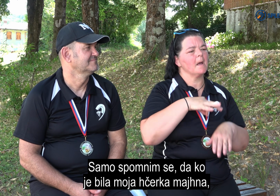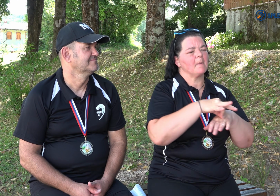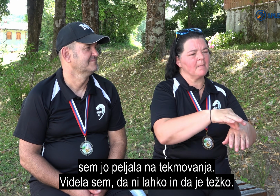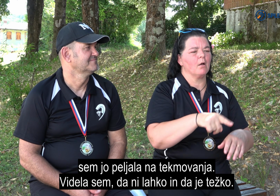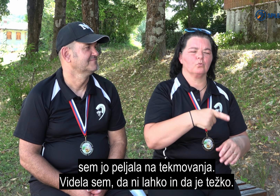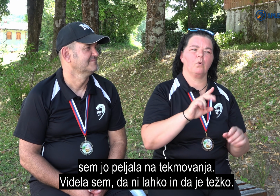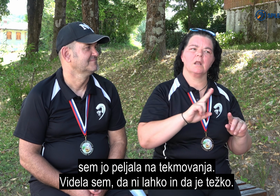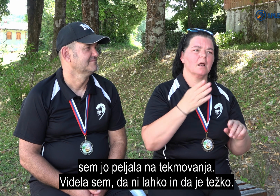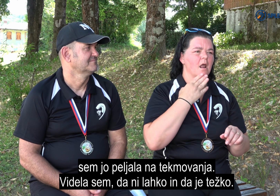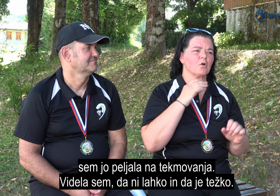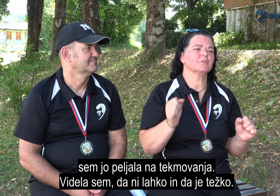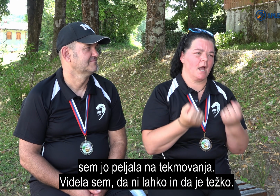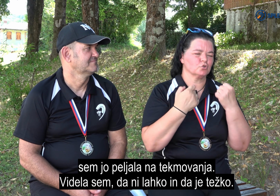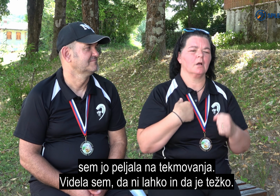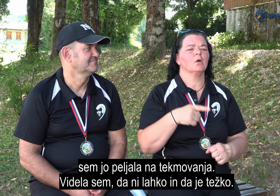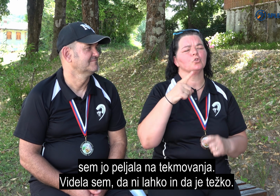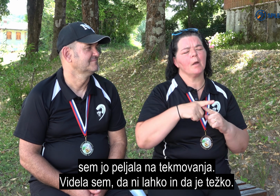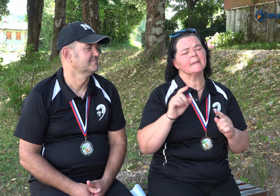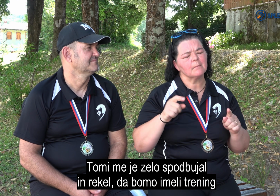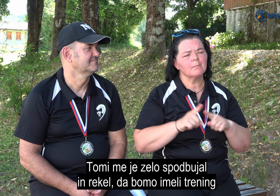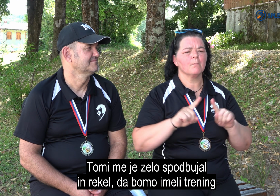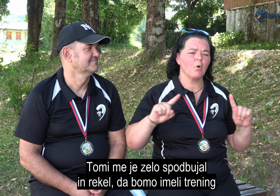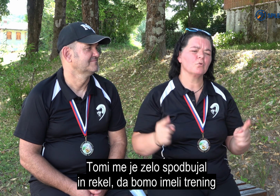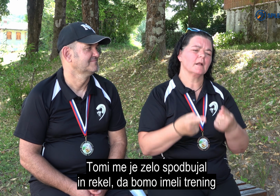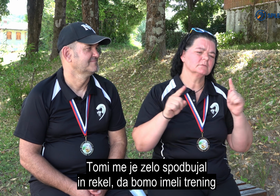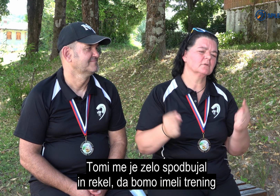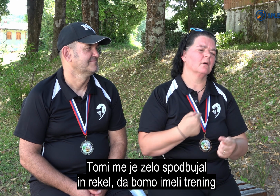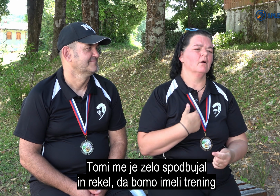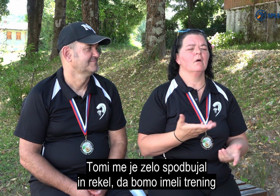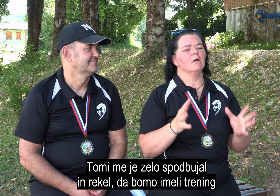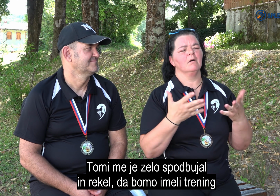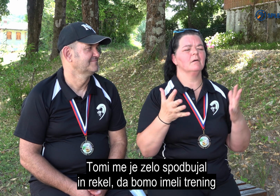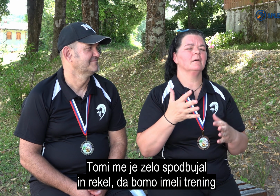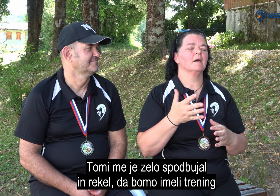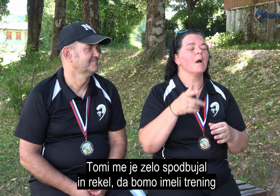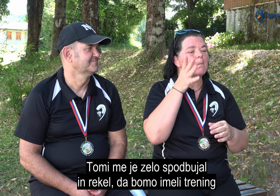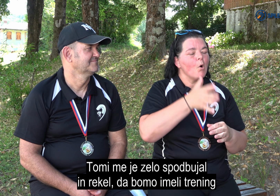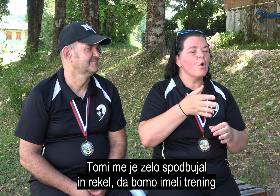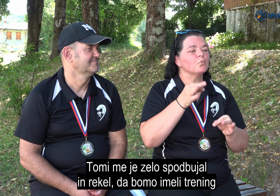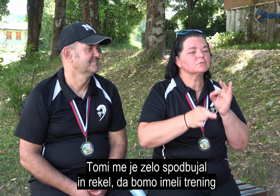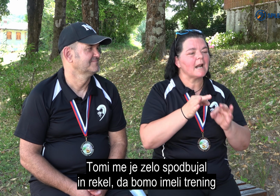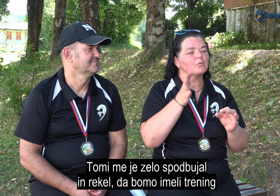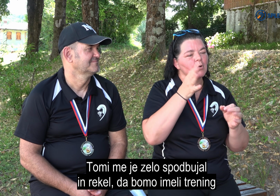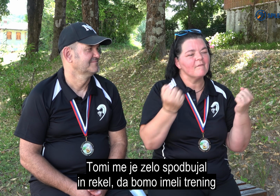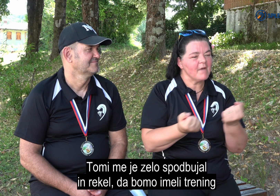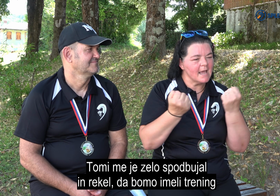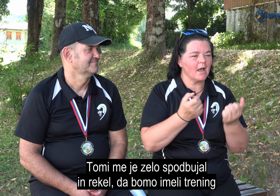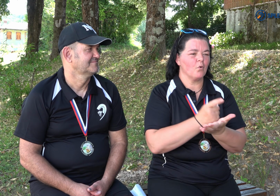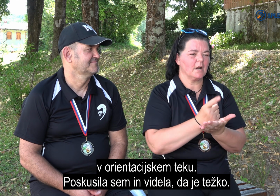se, da ko je bila moja hčerka majhna, sem jo peljala na tekmovanja. Videla sem, da ni lahko in da je težko. Tomi me je